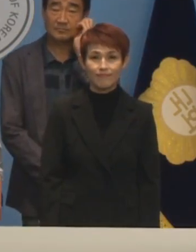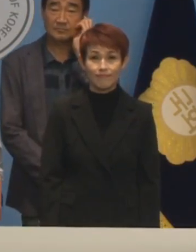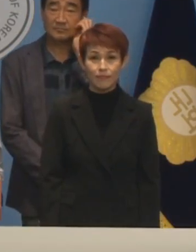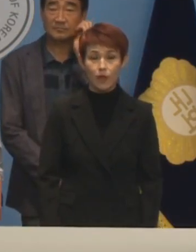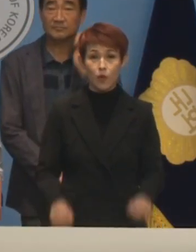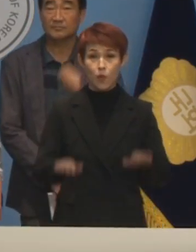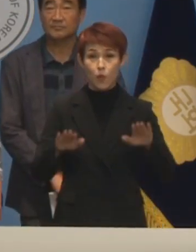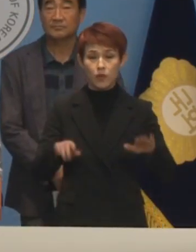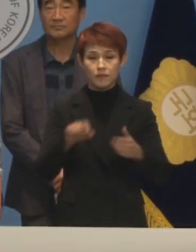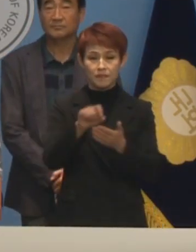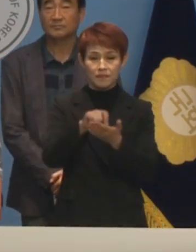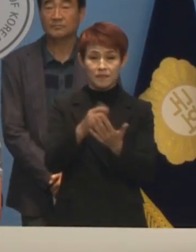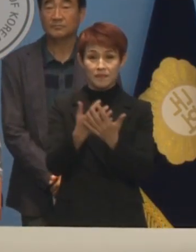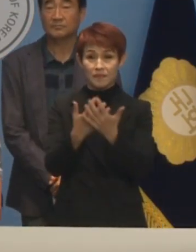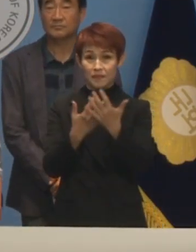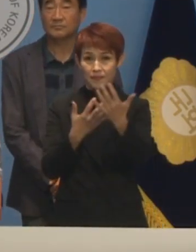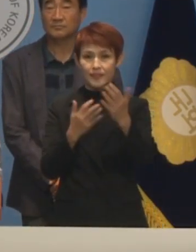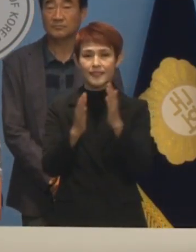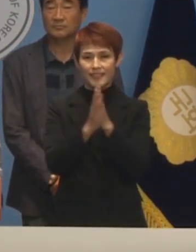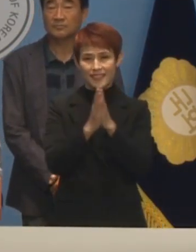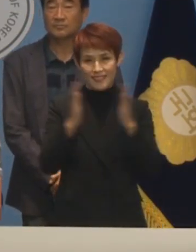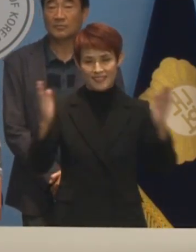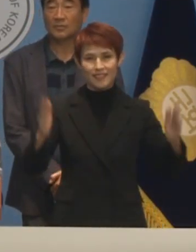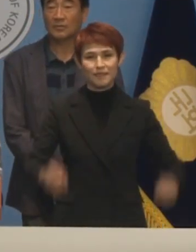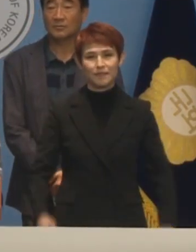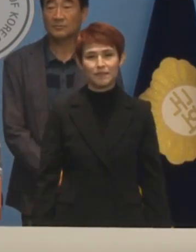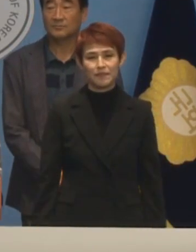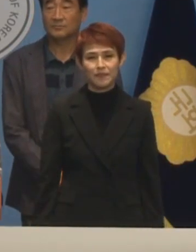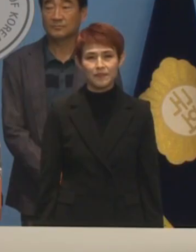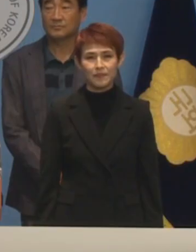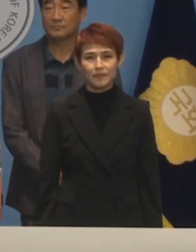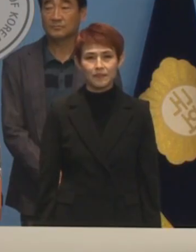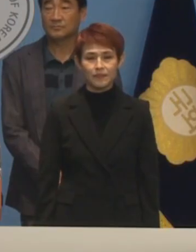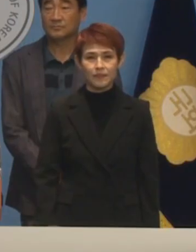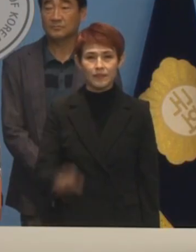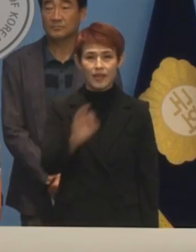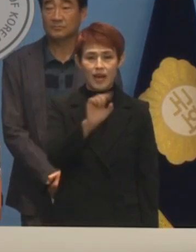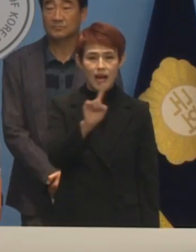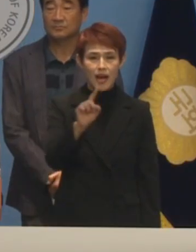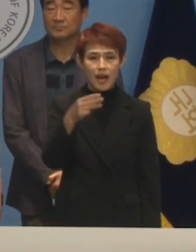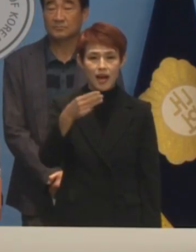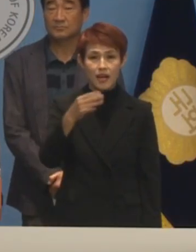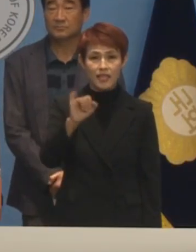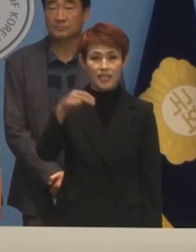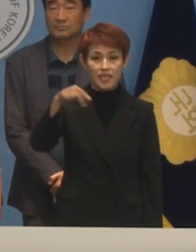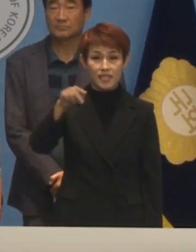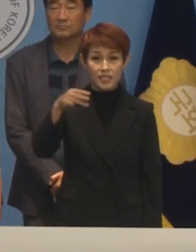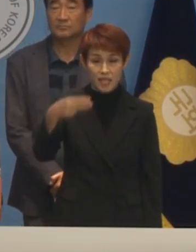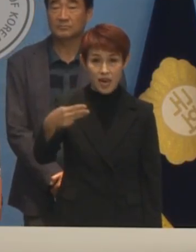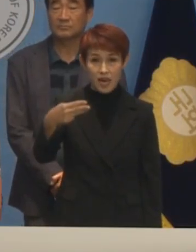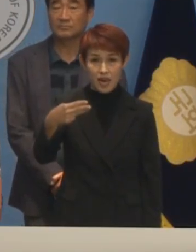오늘 기자회견 시작하도록 하겠습니다. 그 아리셀 참사가